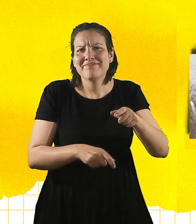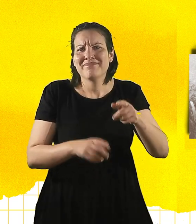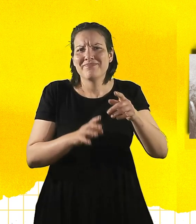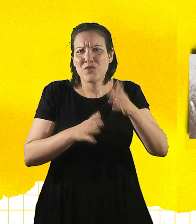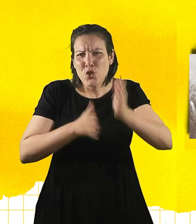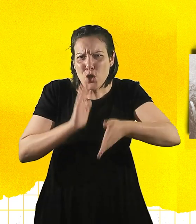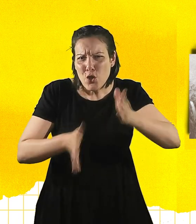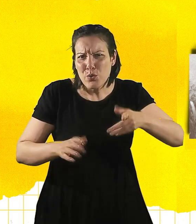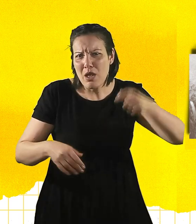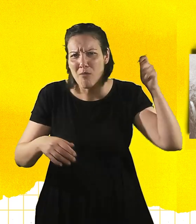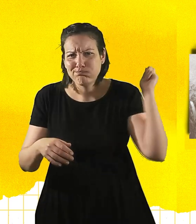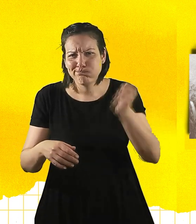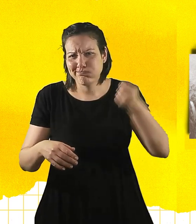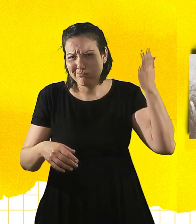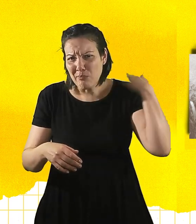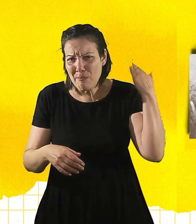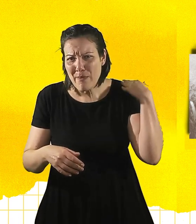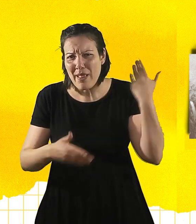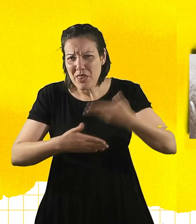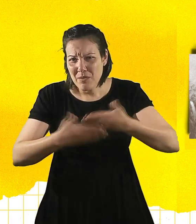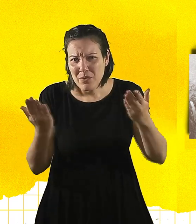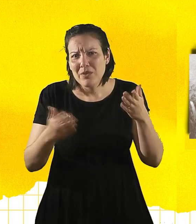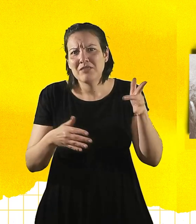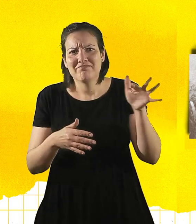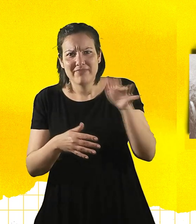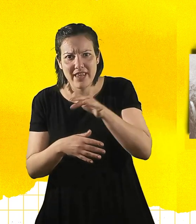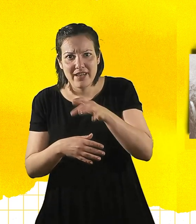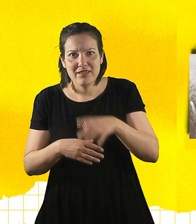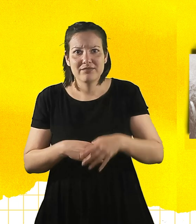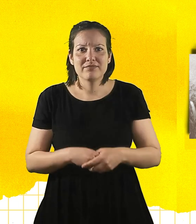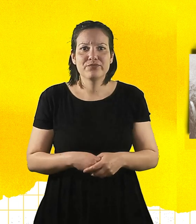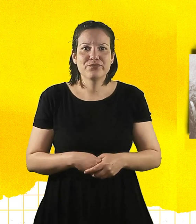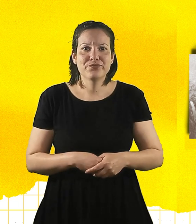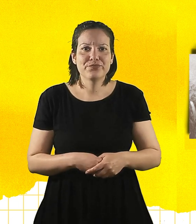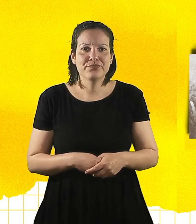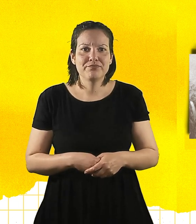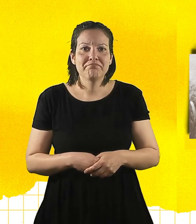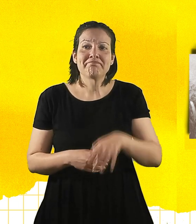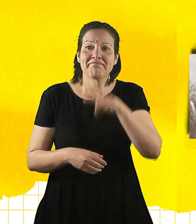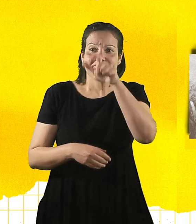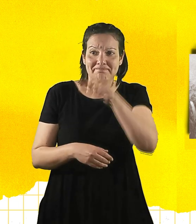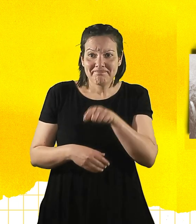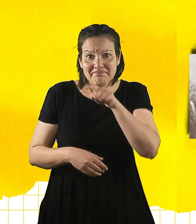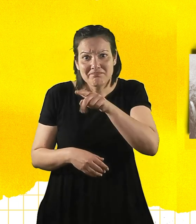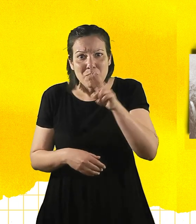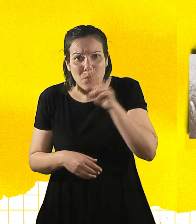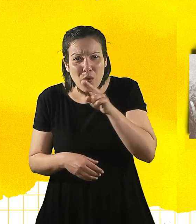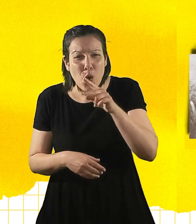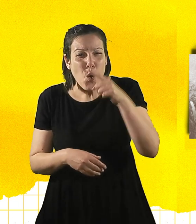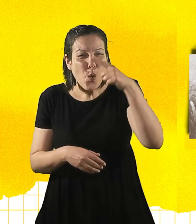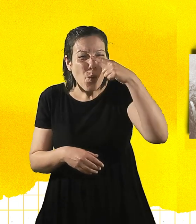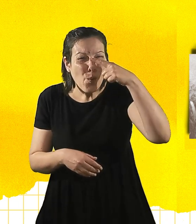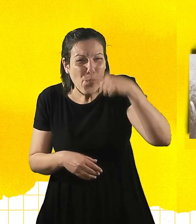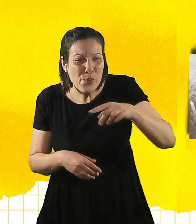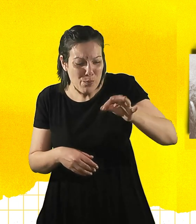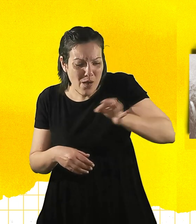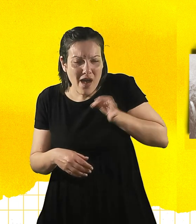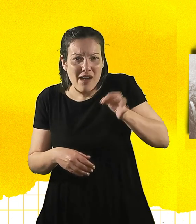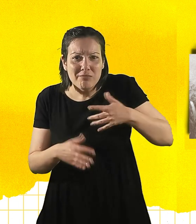azotes públicos por varios días. María Remedios pasó sus últimos años de vida en